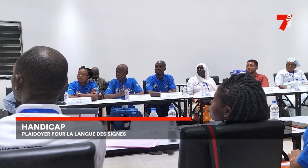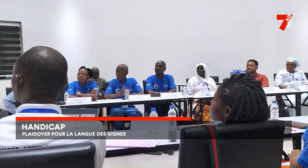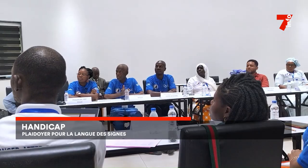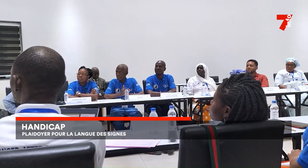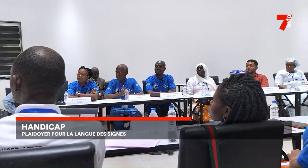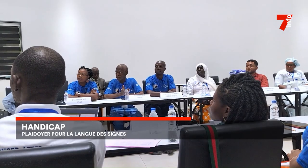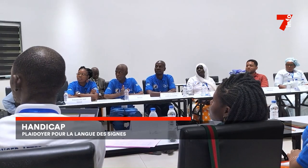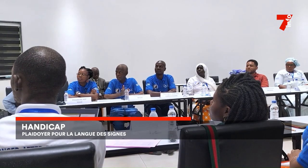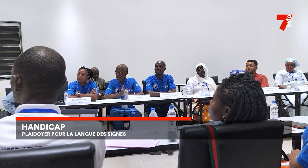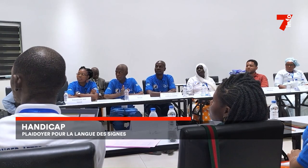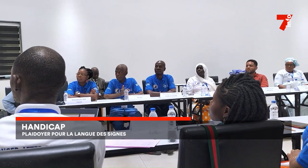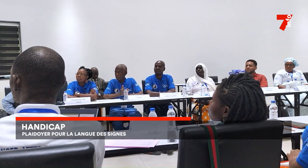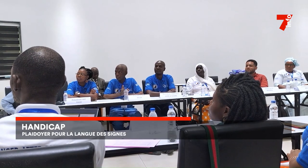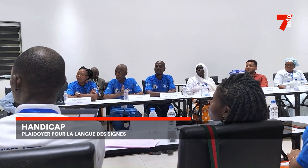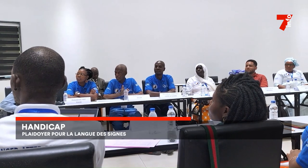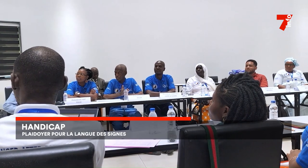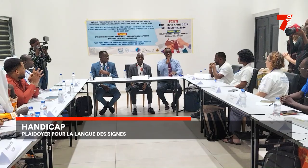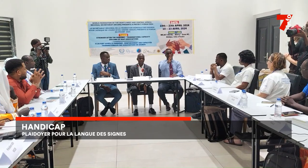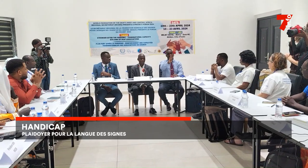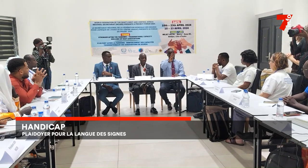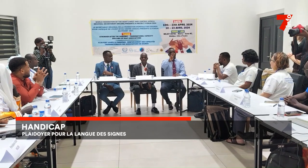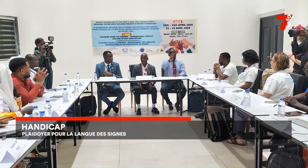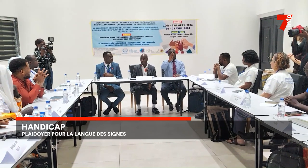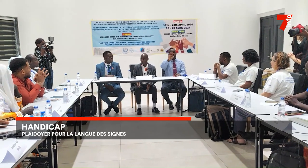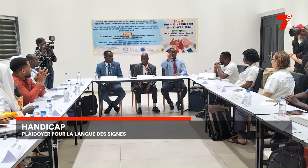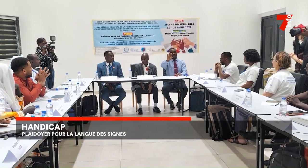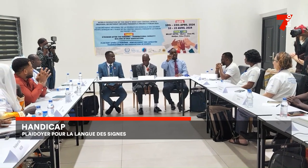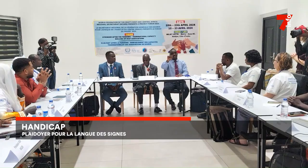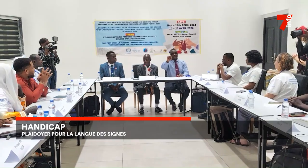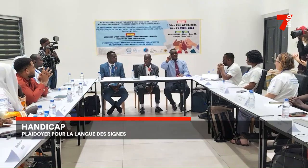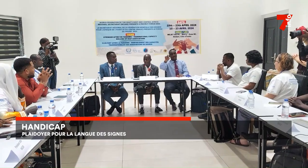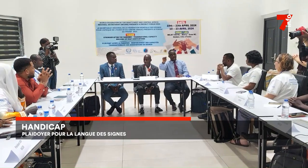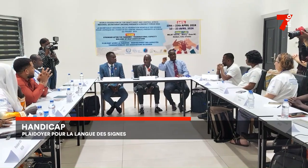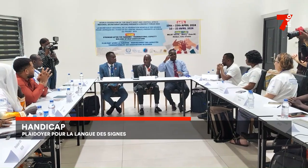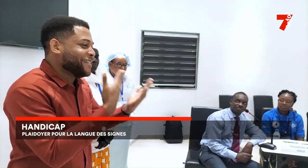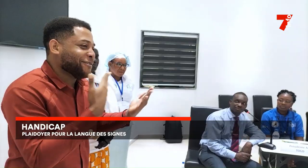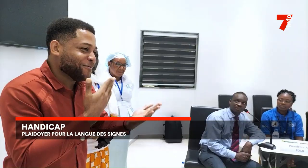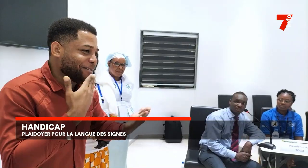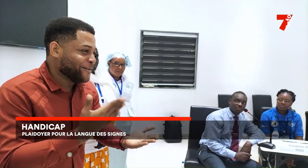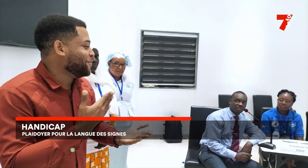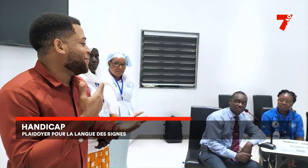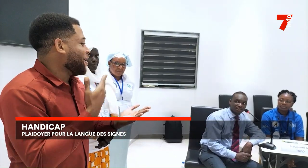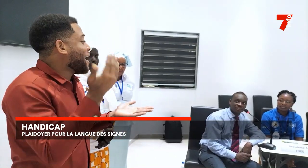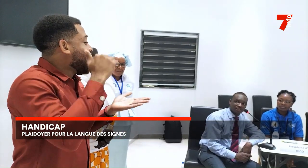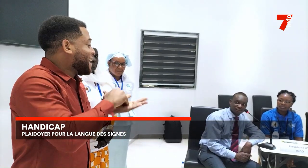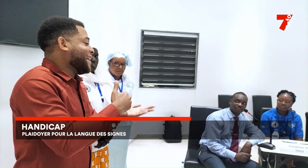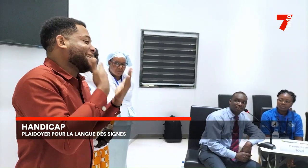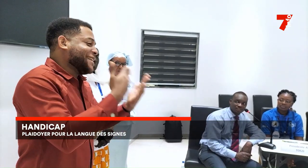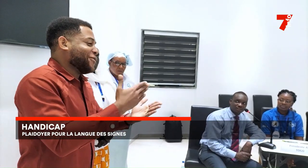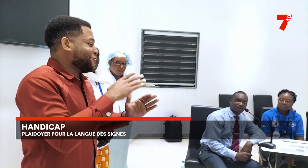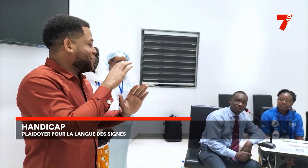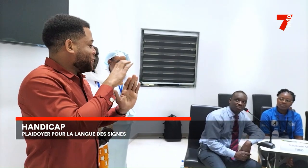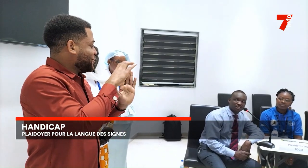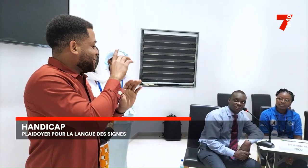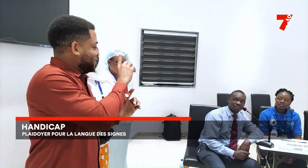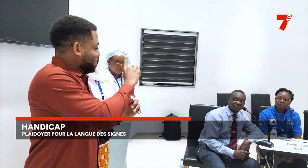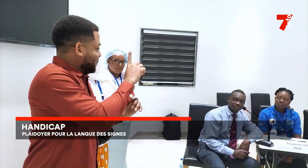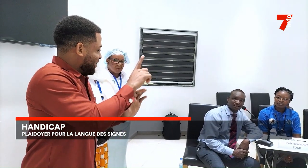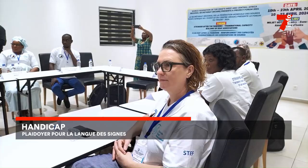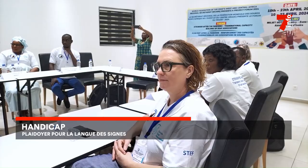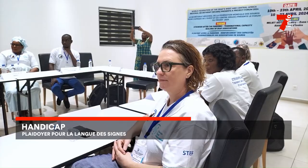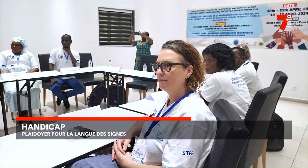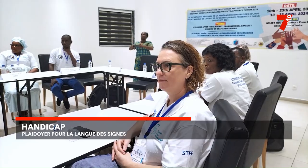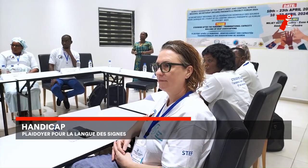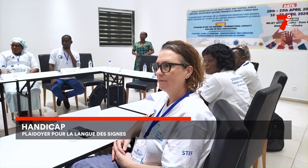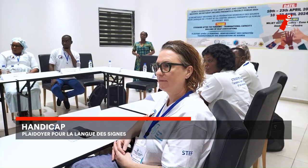L'activité, est organisée par le Ghana National Association of the Deaf et accueillie par l'Association nationale des sourds de Côte d